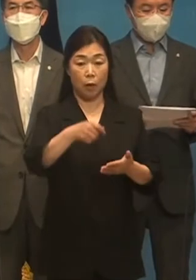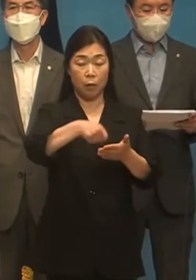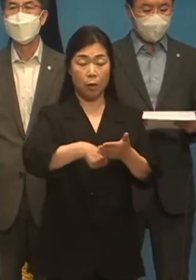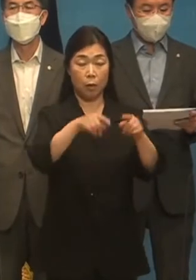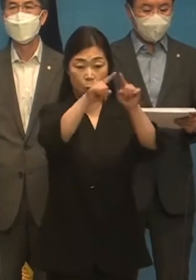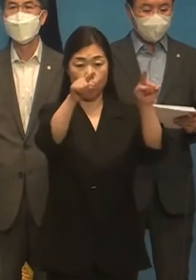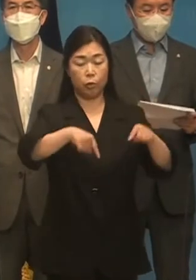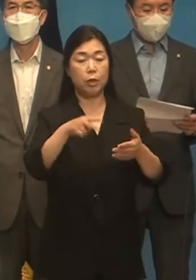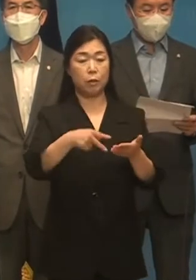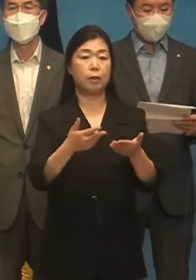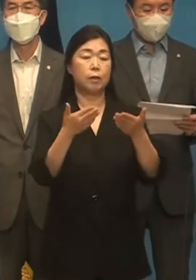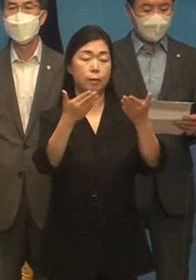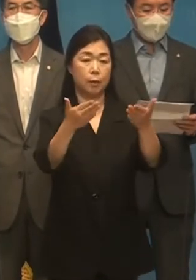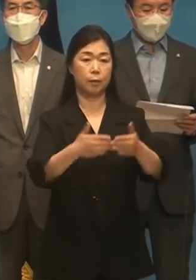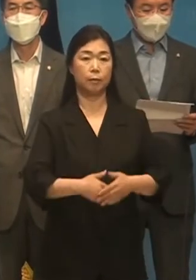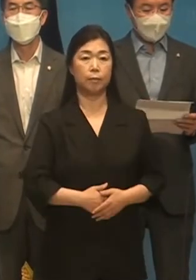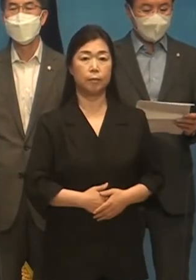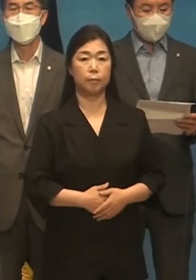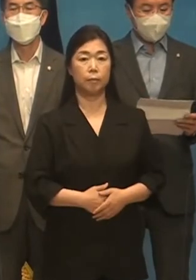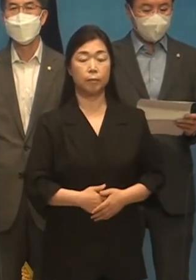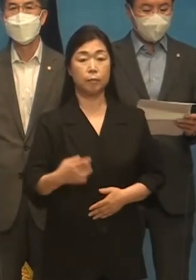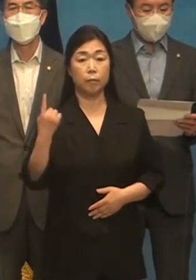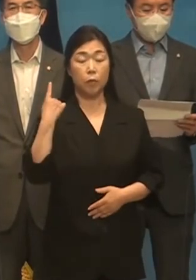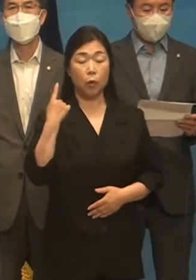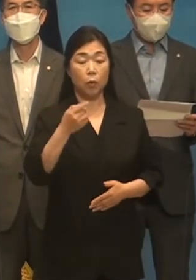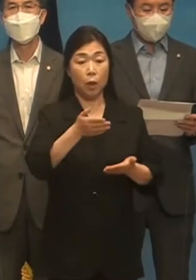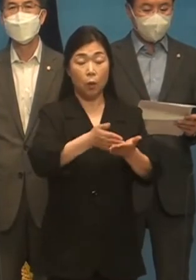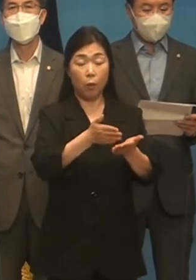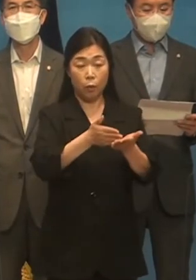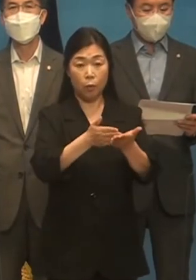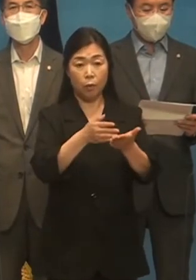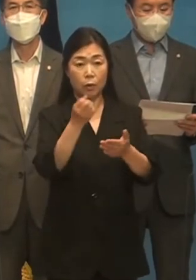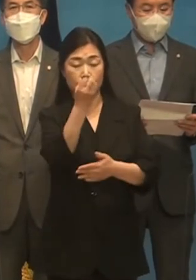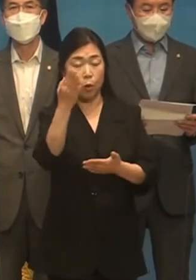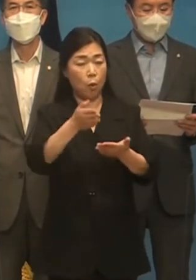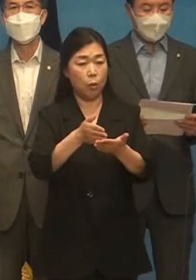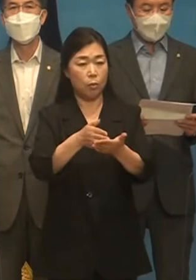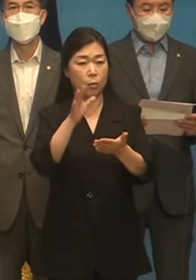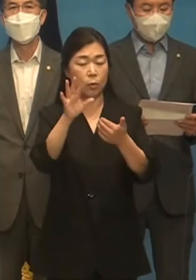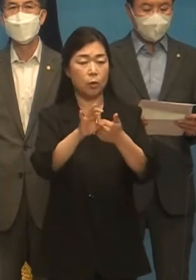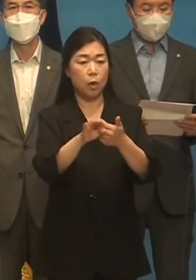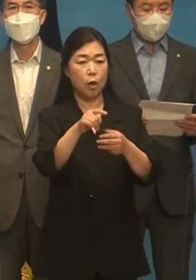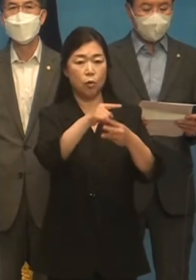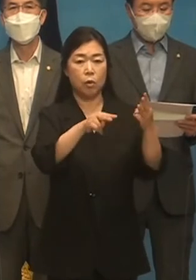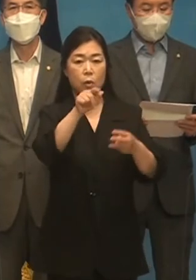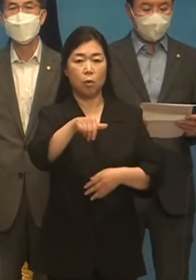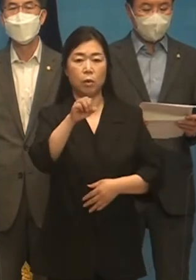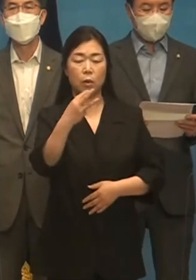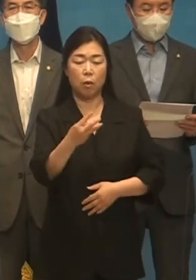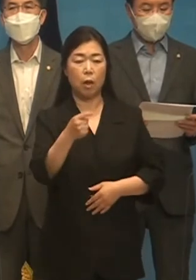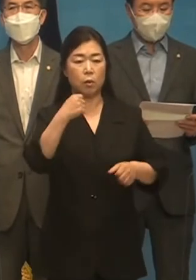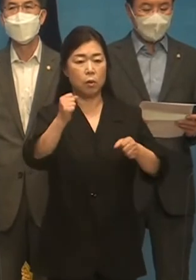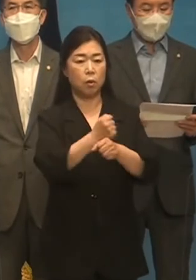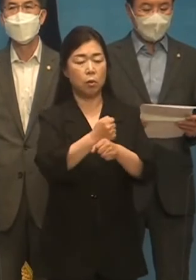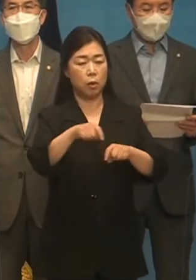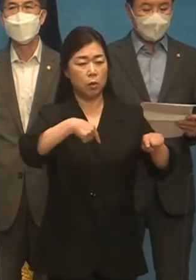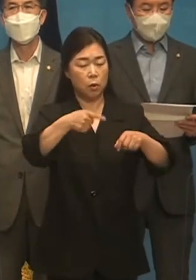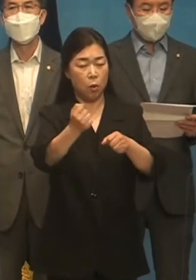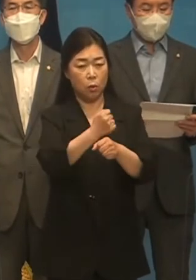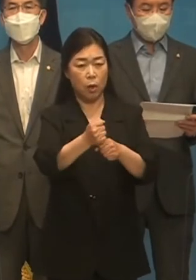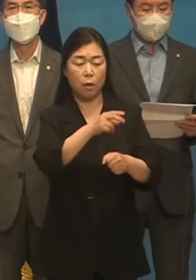기자회견을 낭독하도록 하겠습니다. 어제 한 언론이 윤석열 검찰의 정치 공작 의혹을